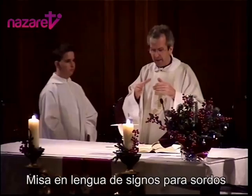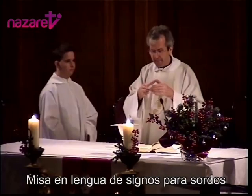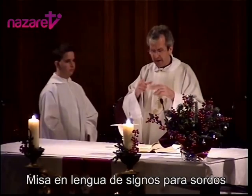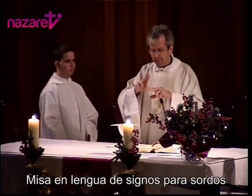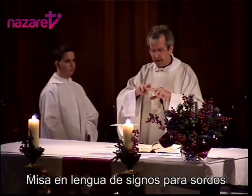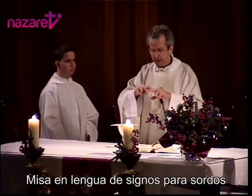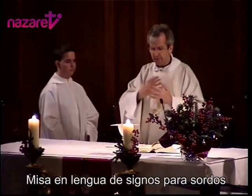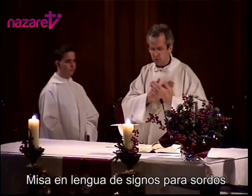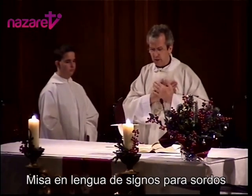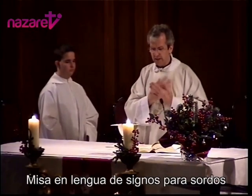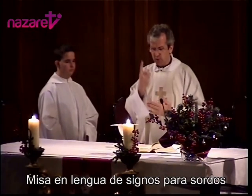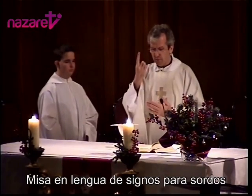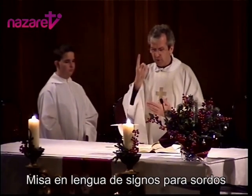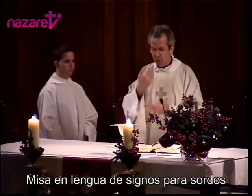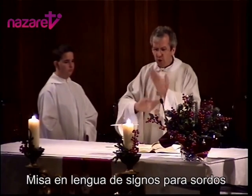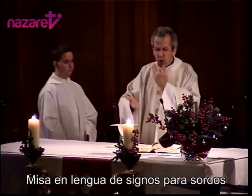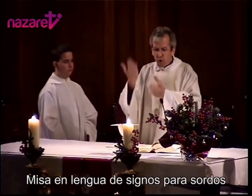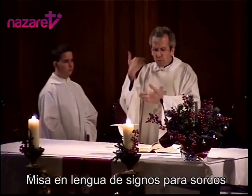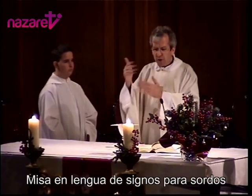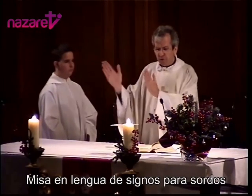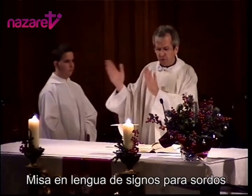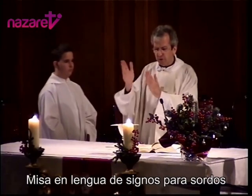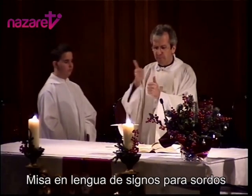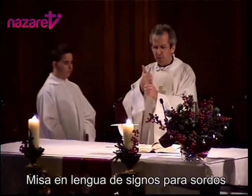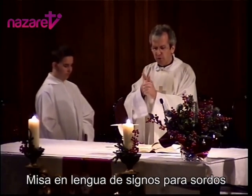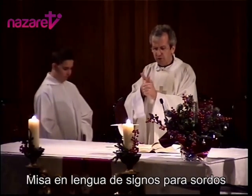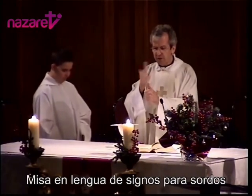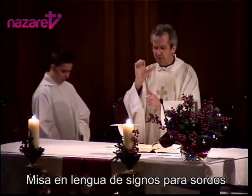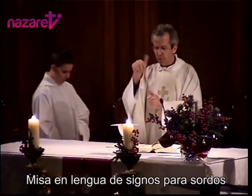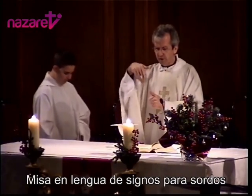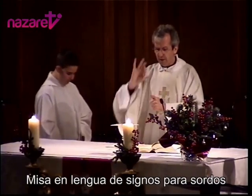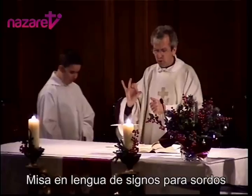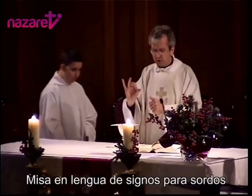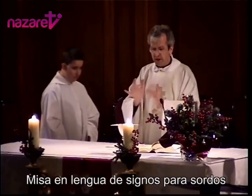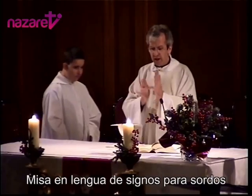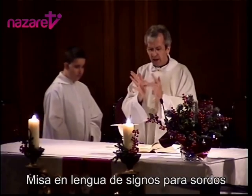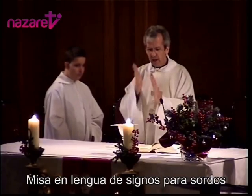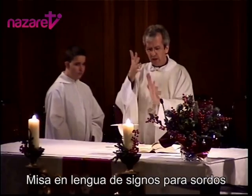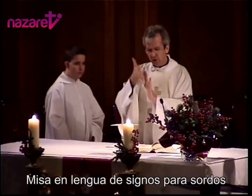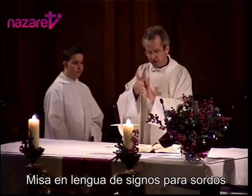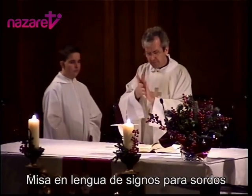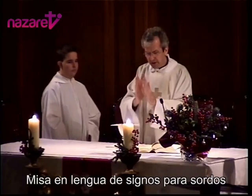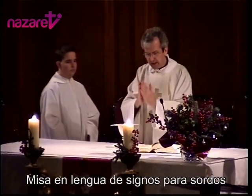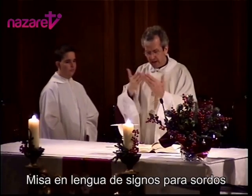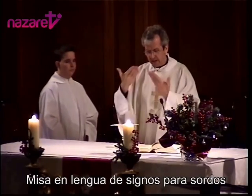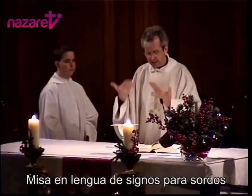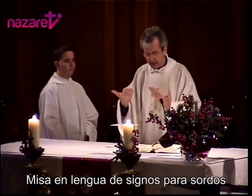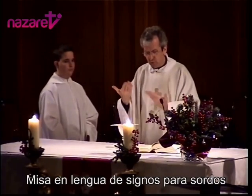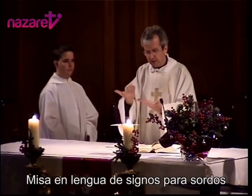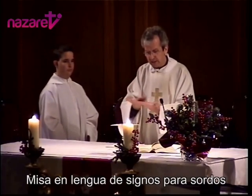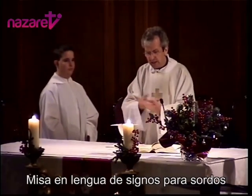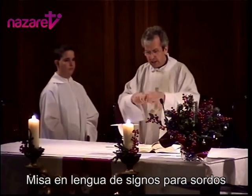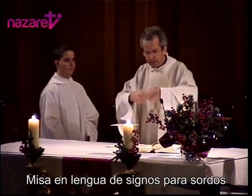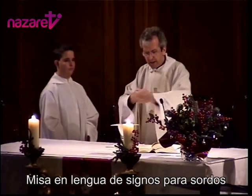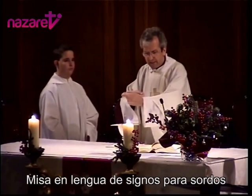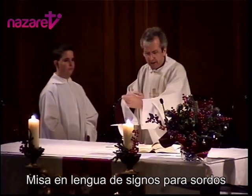congrega para el banquete pascual de su amor. Como hizo en otro tiempo con los discípulos de Emaús, Él nos explica las